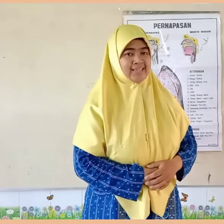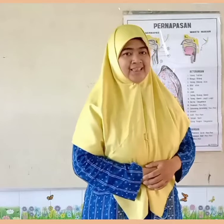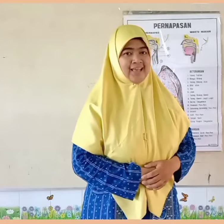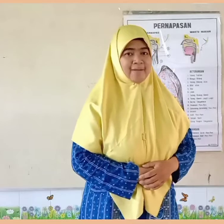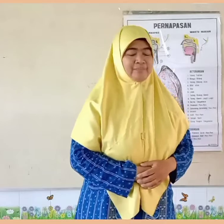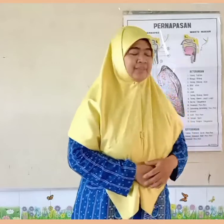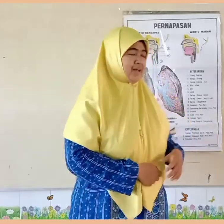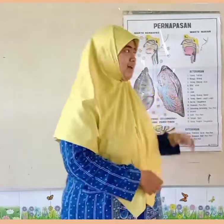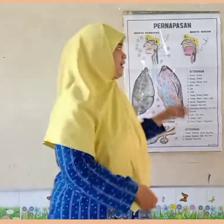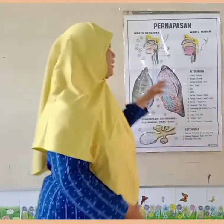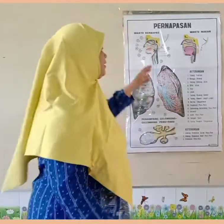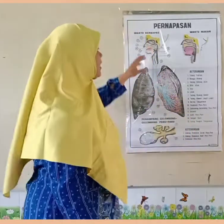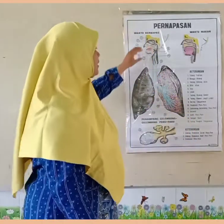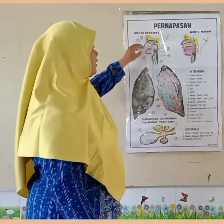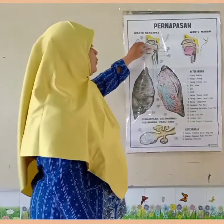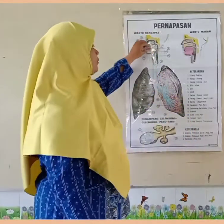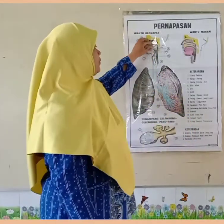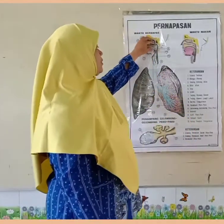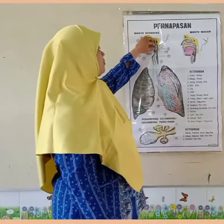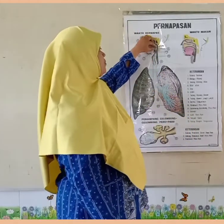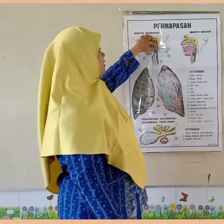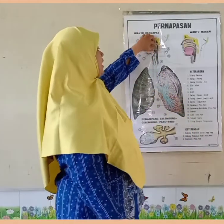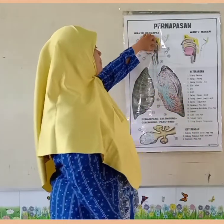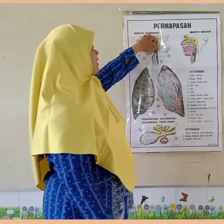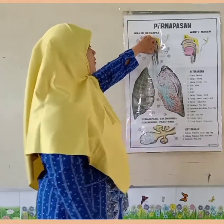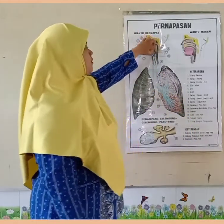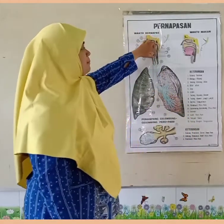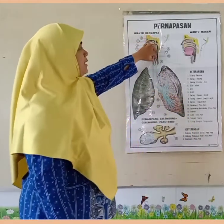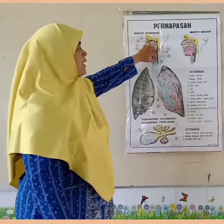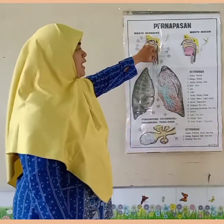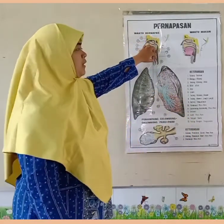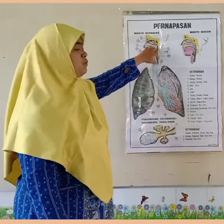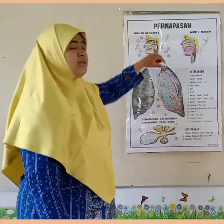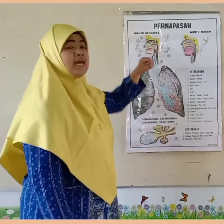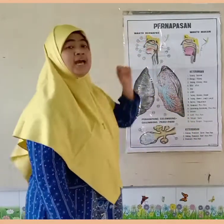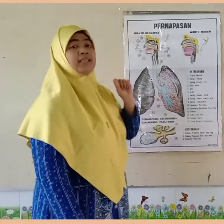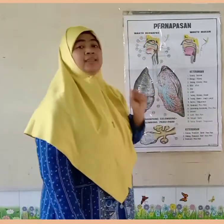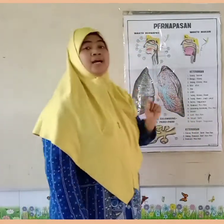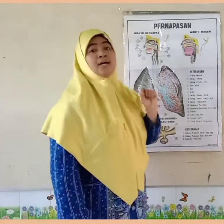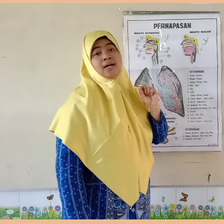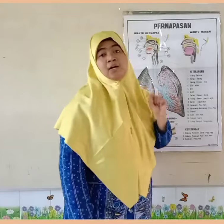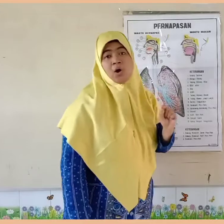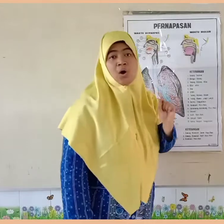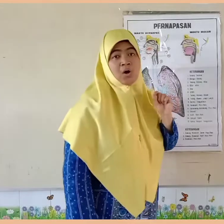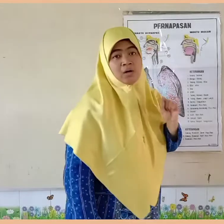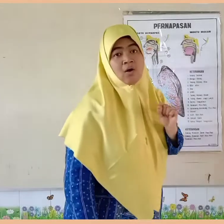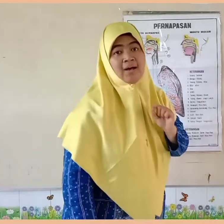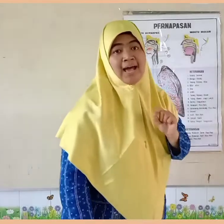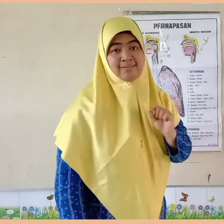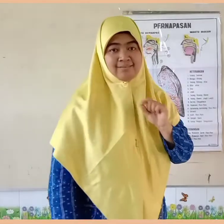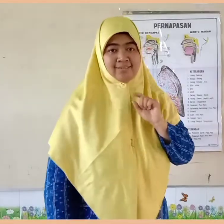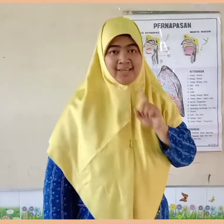kita. Dari hidung kemudian masuk melalui tenggorokan. Ingat